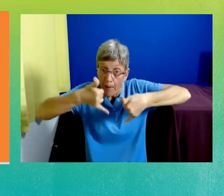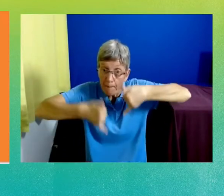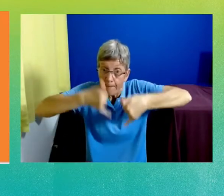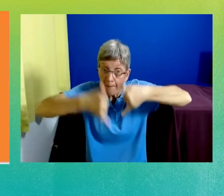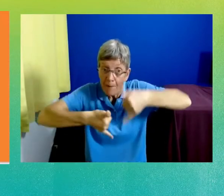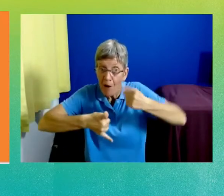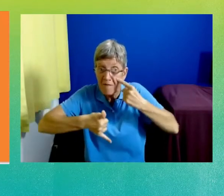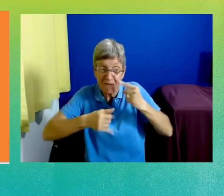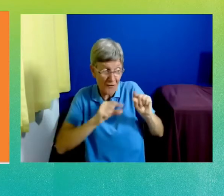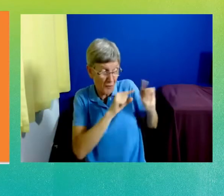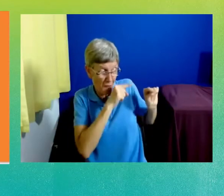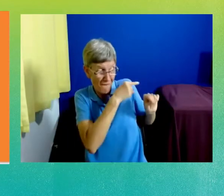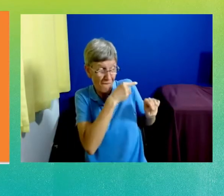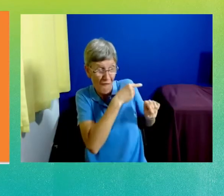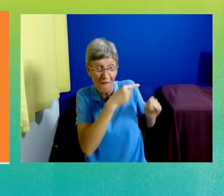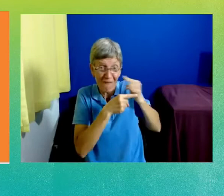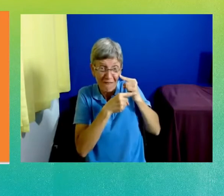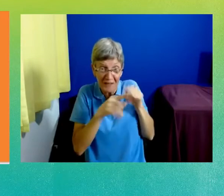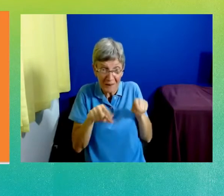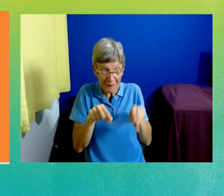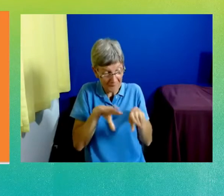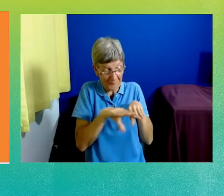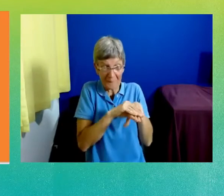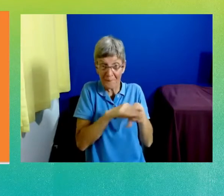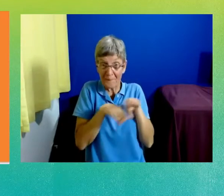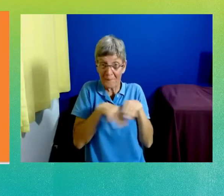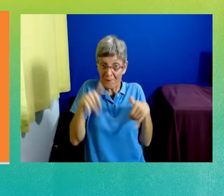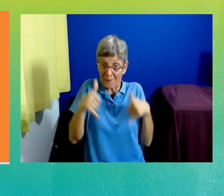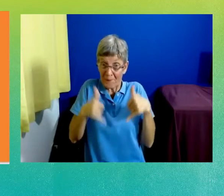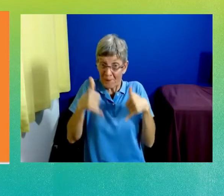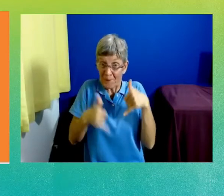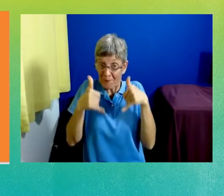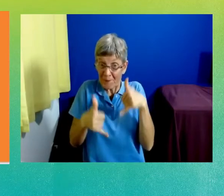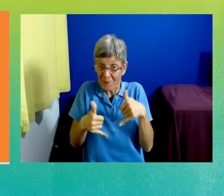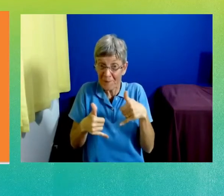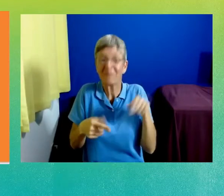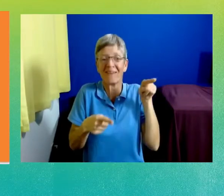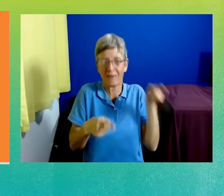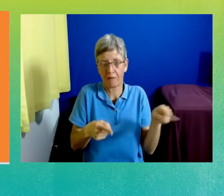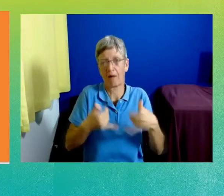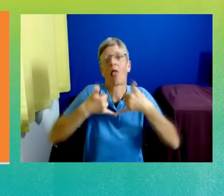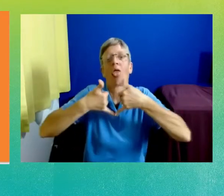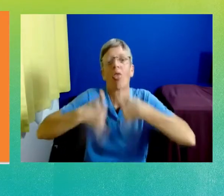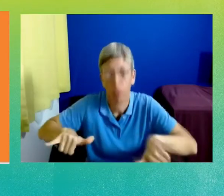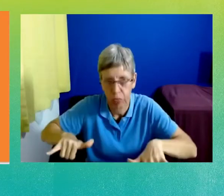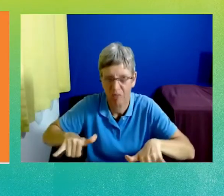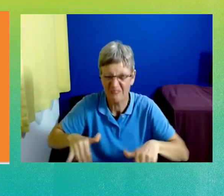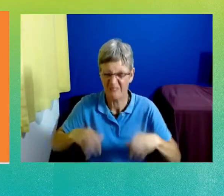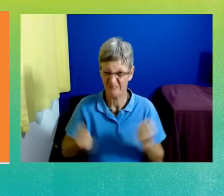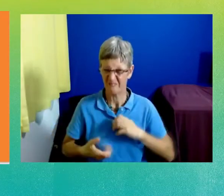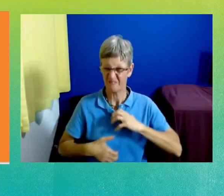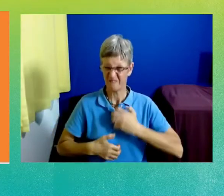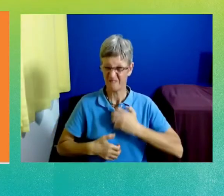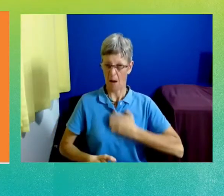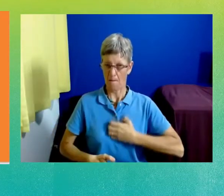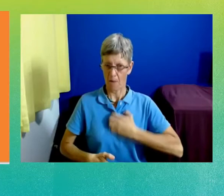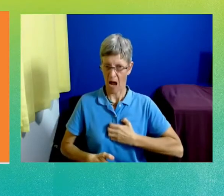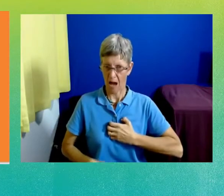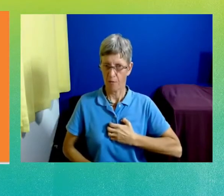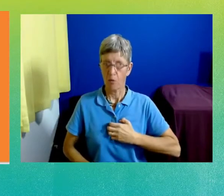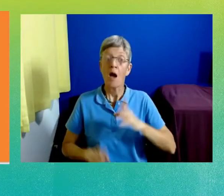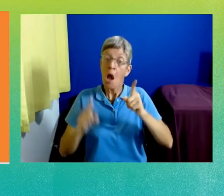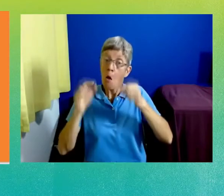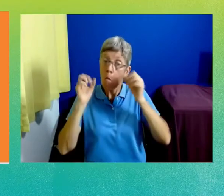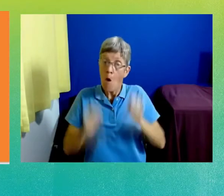tá? Porque o boi, ele vai se movimentando, e ali na incorporação é demonstrado